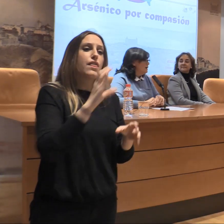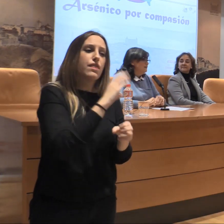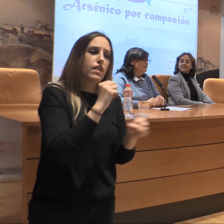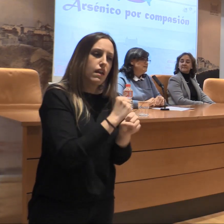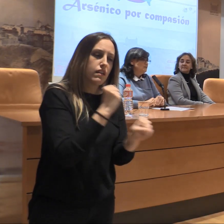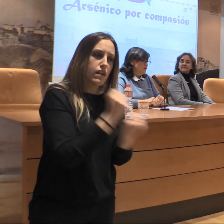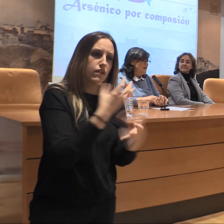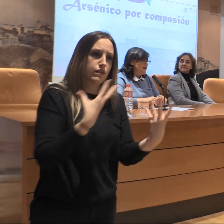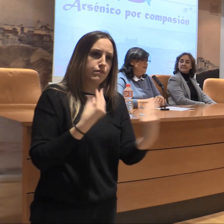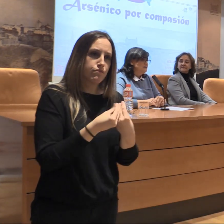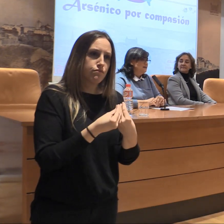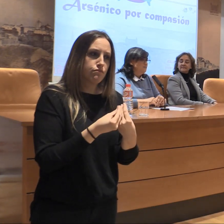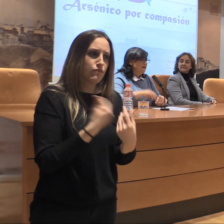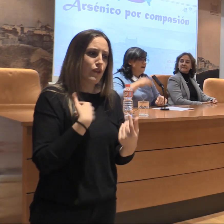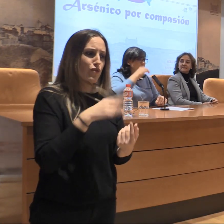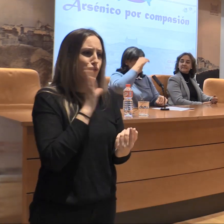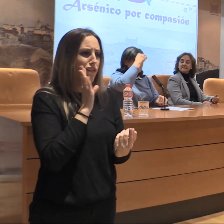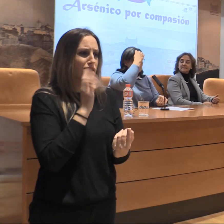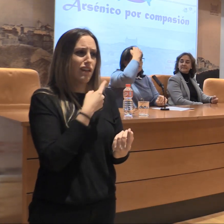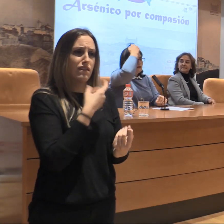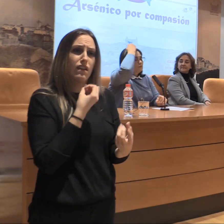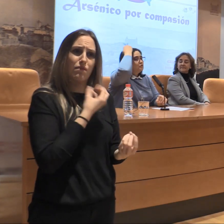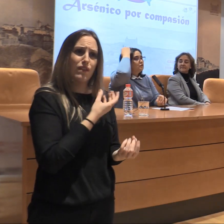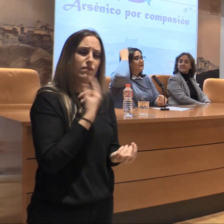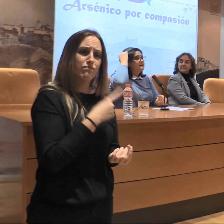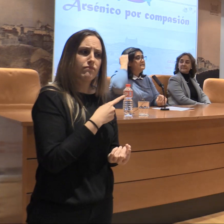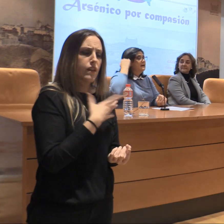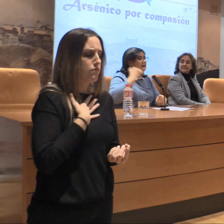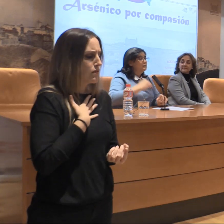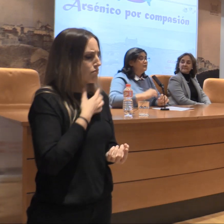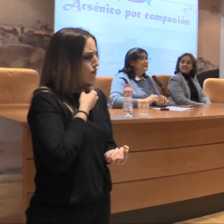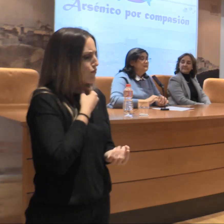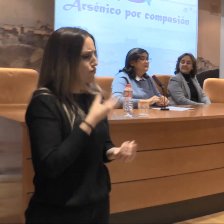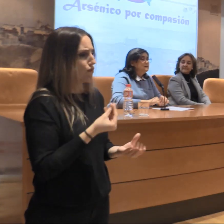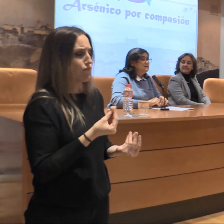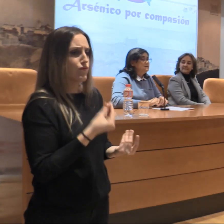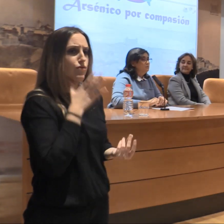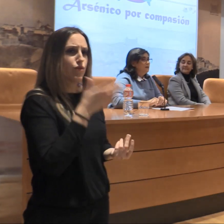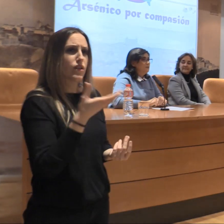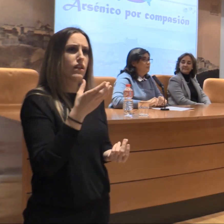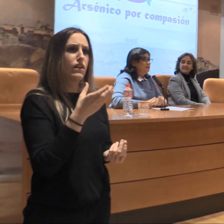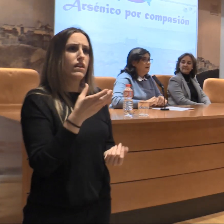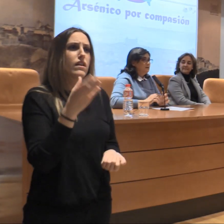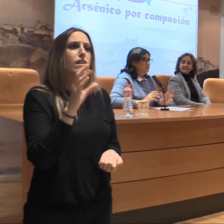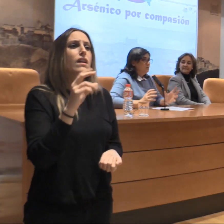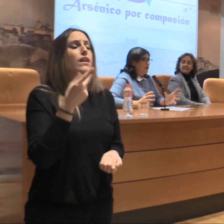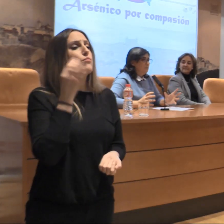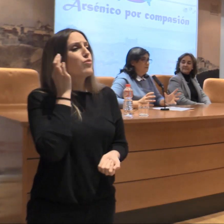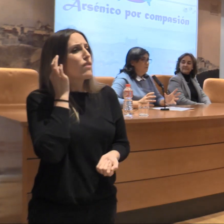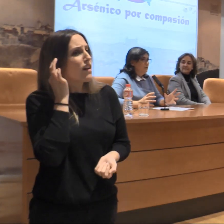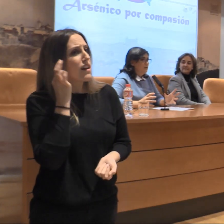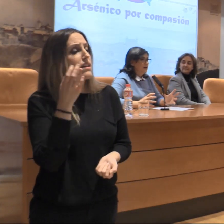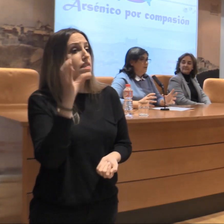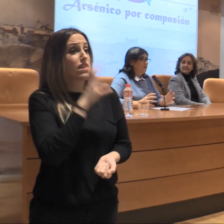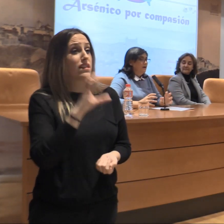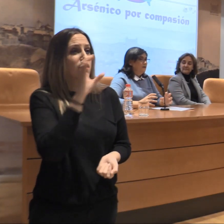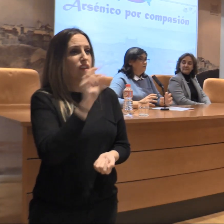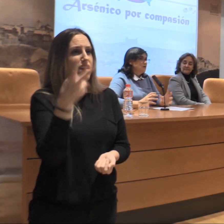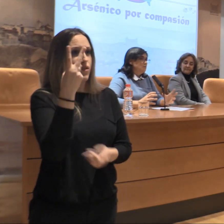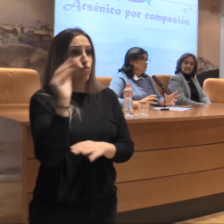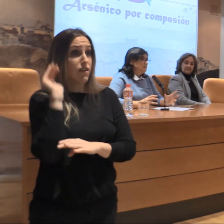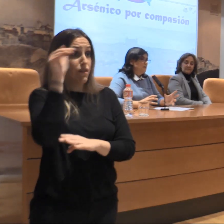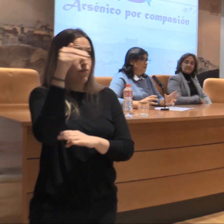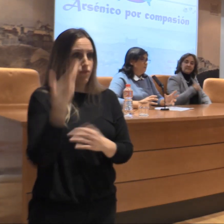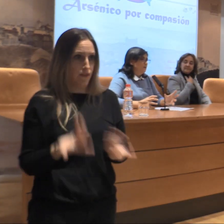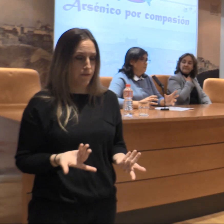comentaba yo a ella antes, que me ha gustado mucho, que es las mujeres científicas en la Segunda República. Tiene todo un capítulo dedicado.